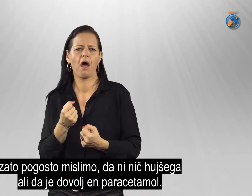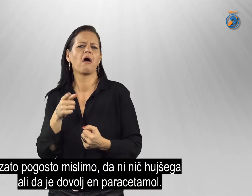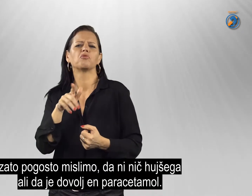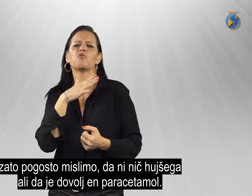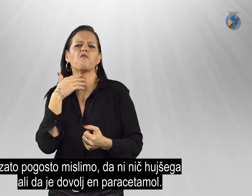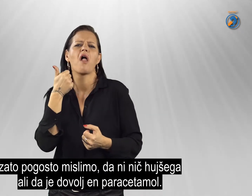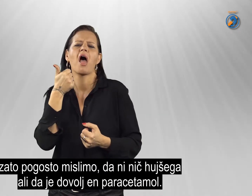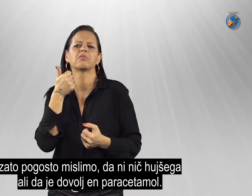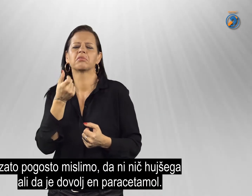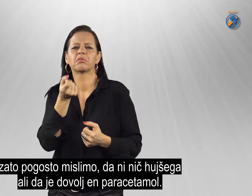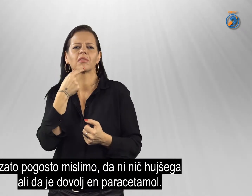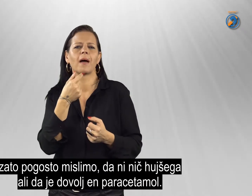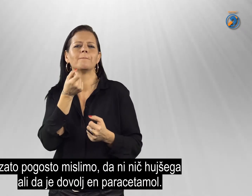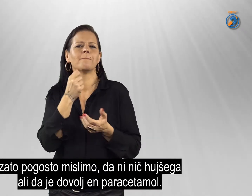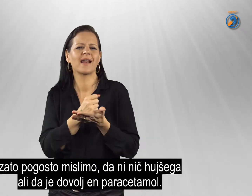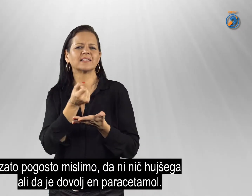dovolj le en paracetamol.